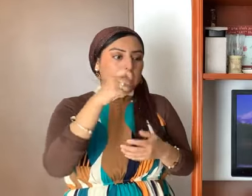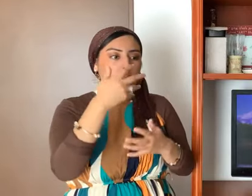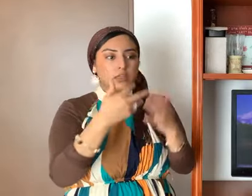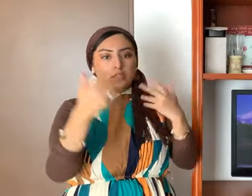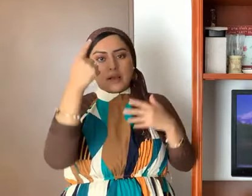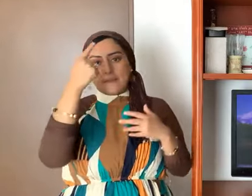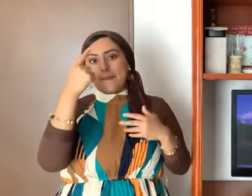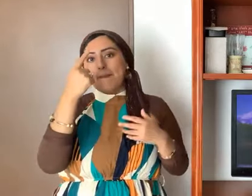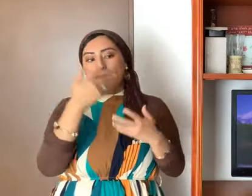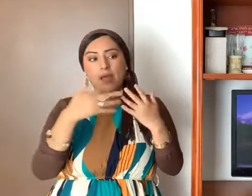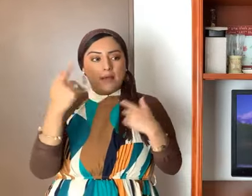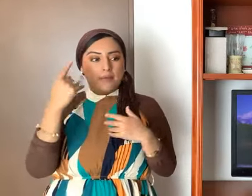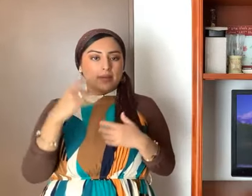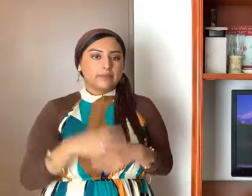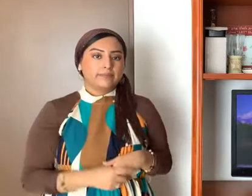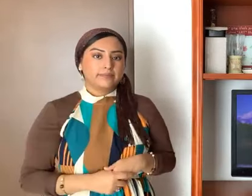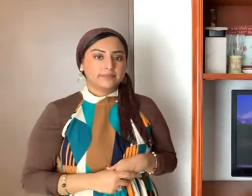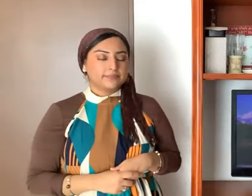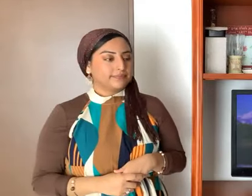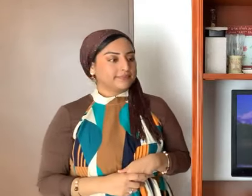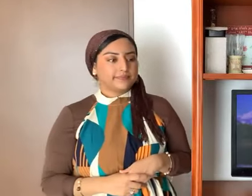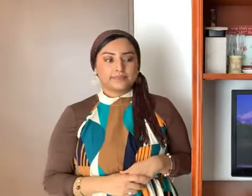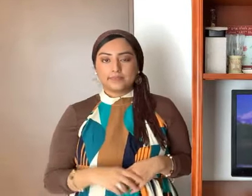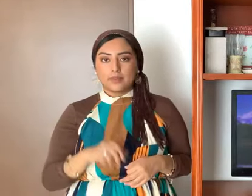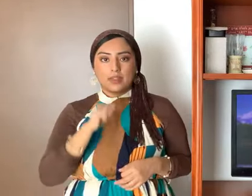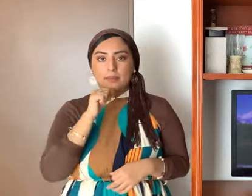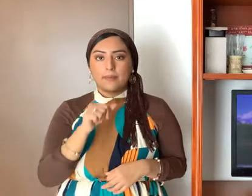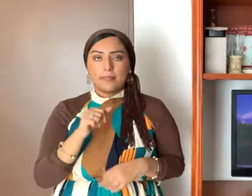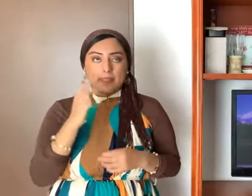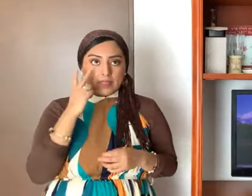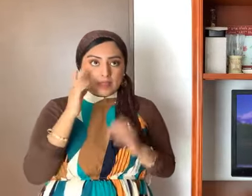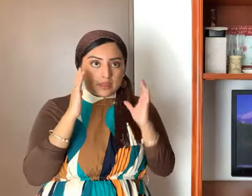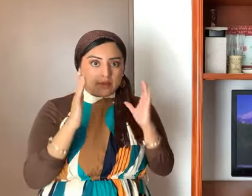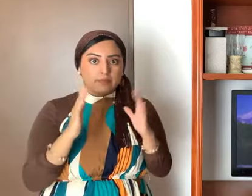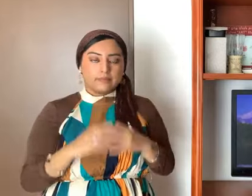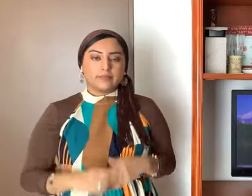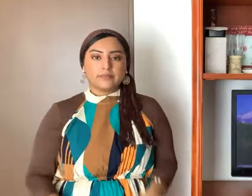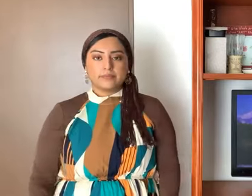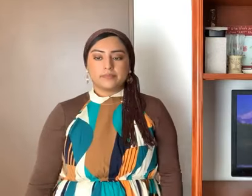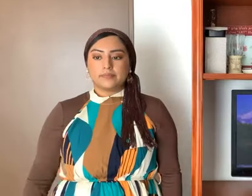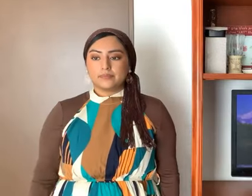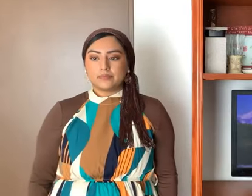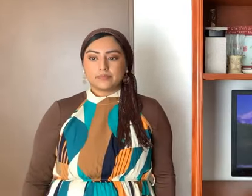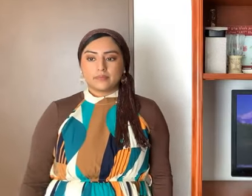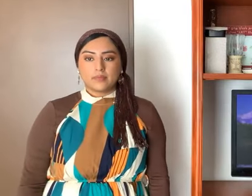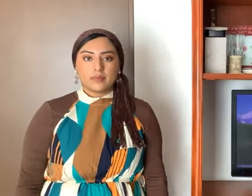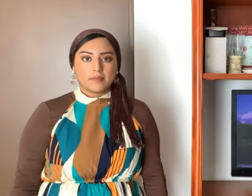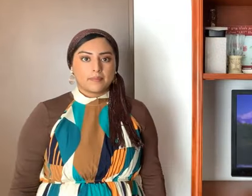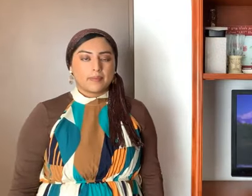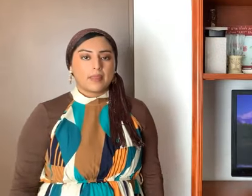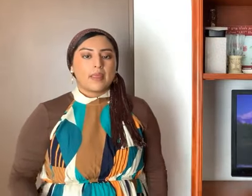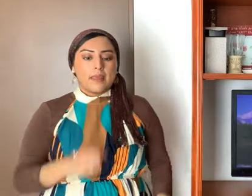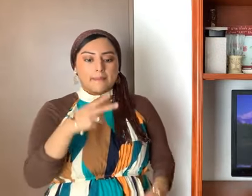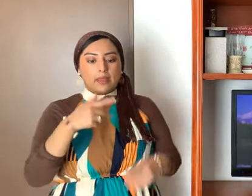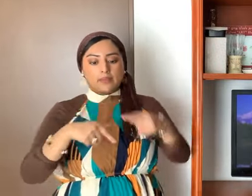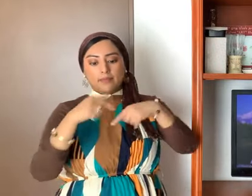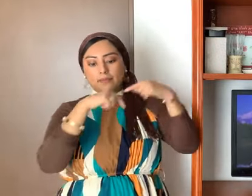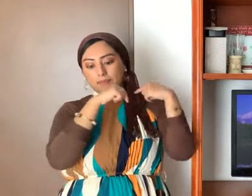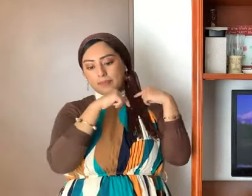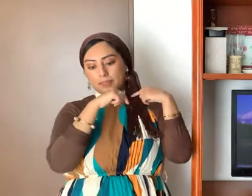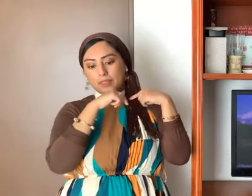algo, alguna cosa. No va a ser así. Dense cuenta, están cayendo en idolatría. Bueno, regresemos